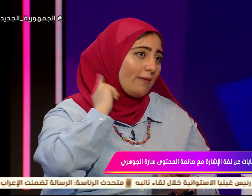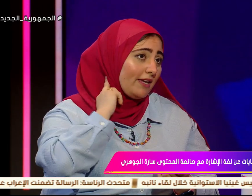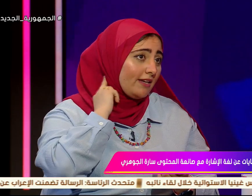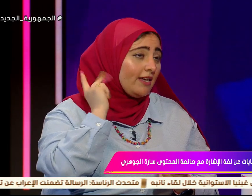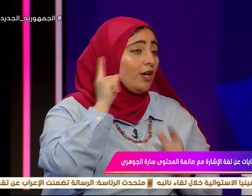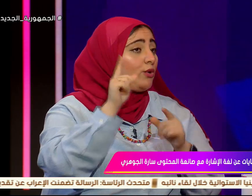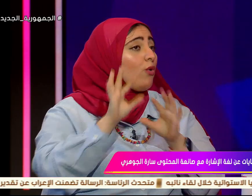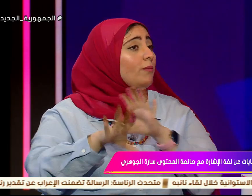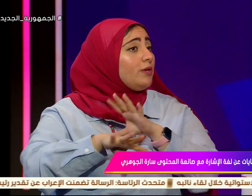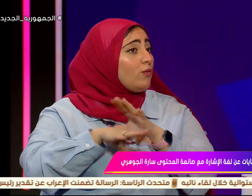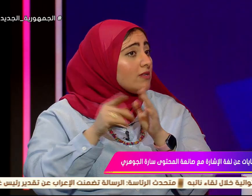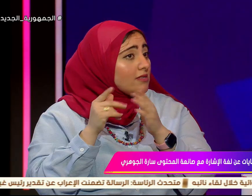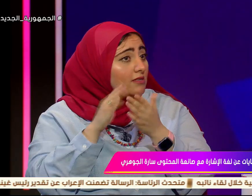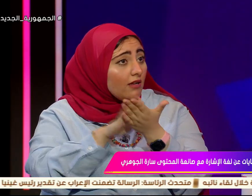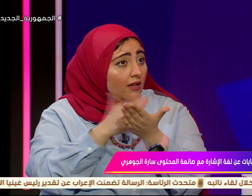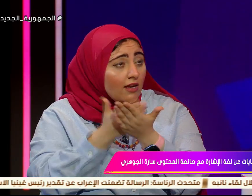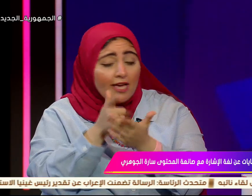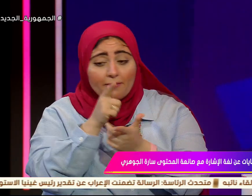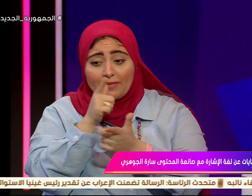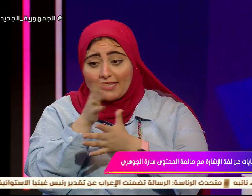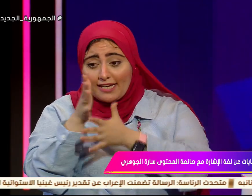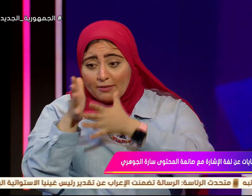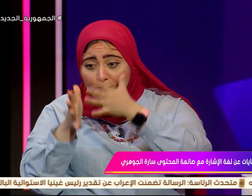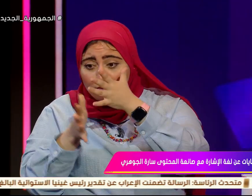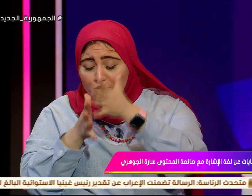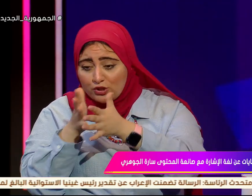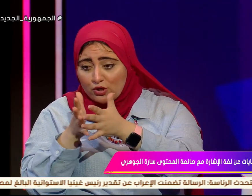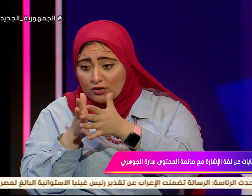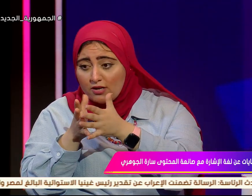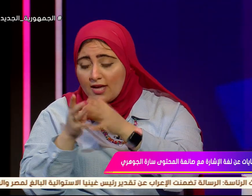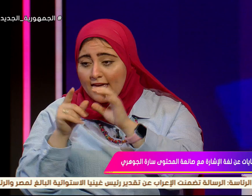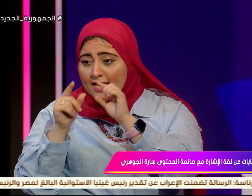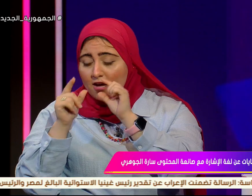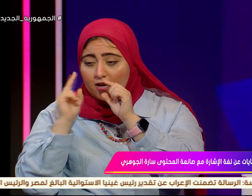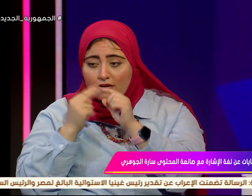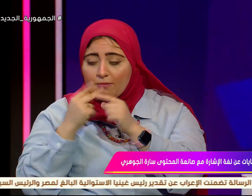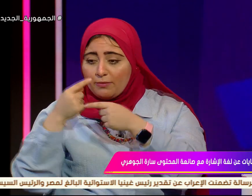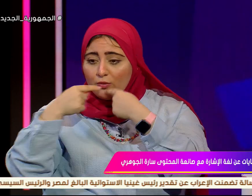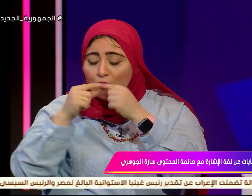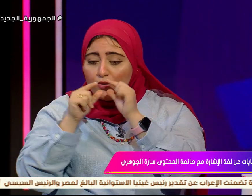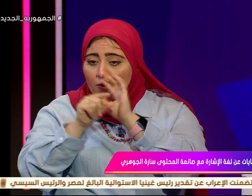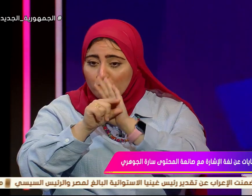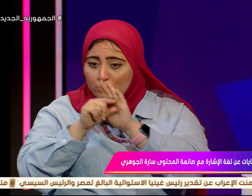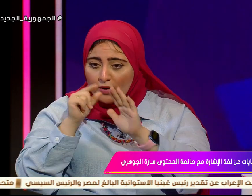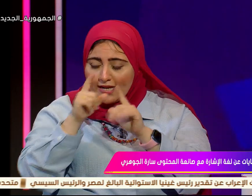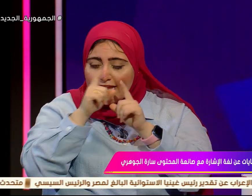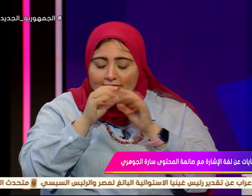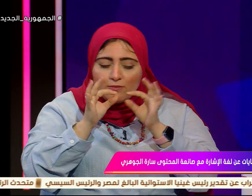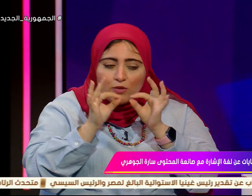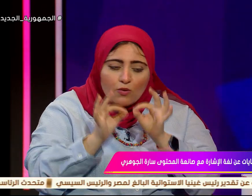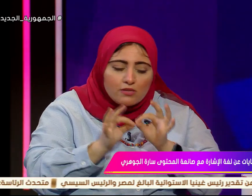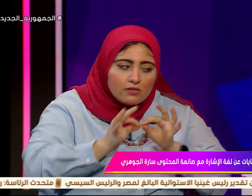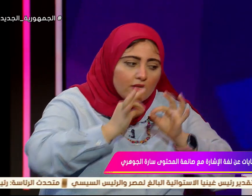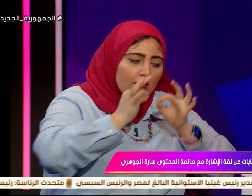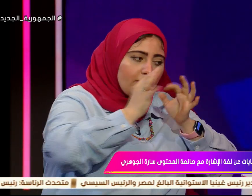امانه ان هو بيوصل بيترجم بلغه الاشاره اصم بيقول موضوع لازم يوصل